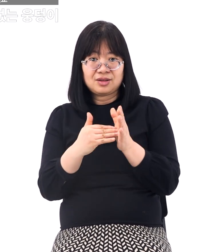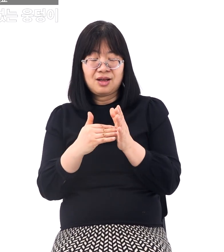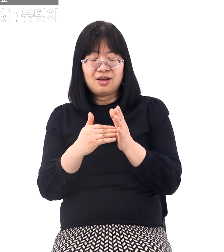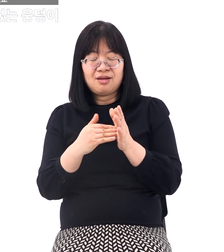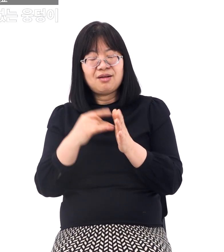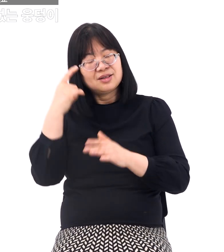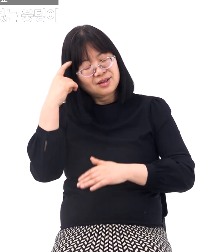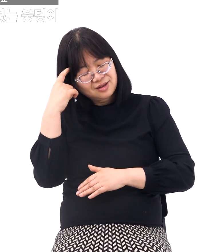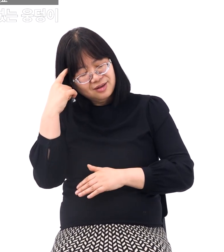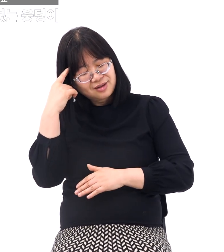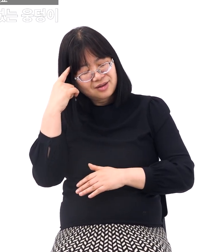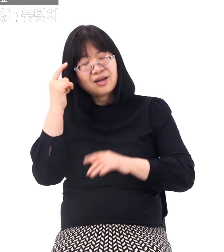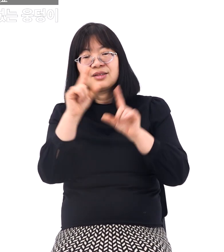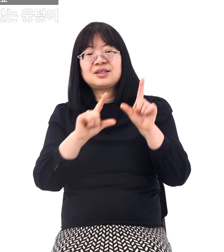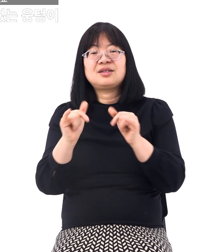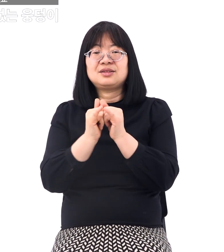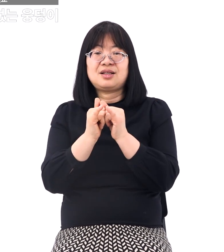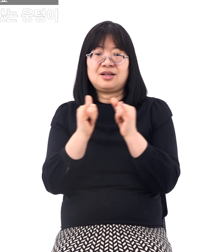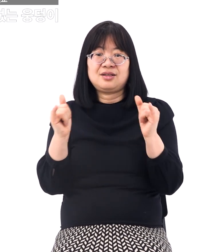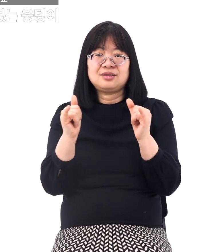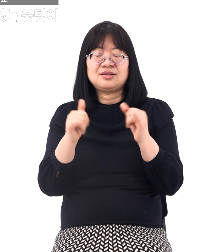이렇게 생각하고 사는 사람들을